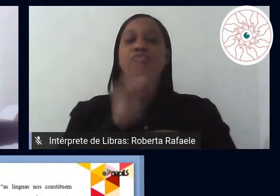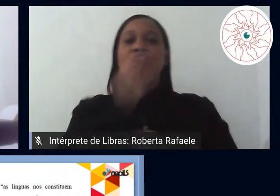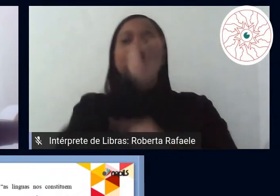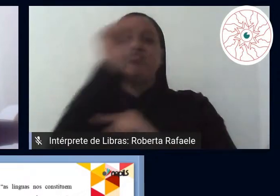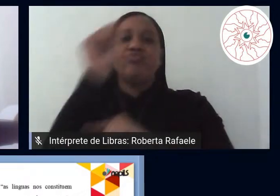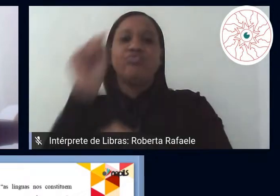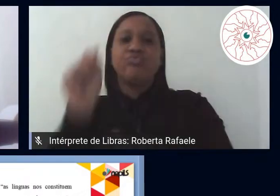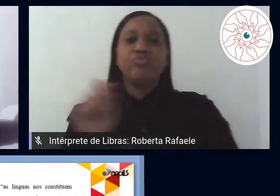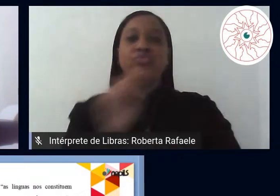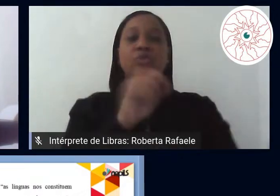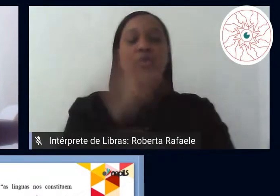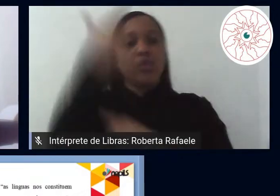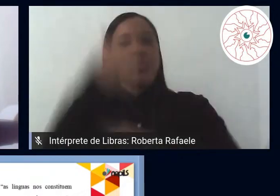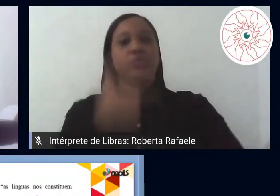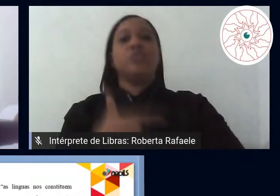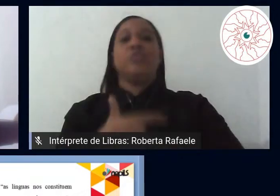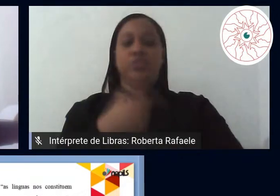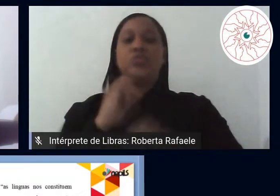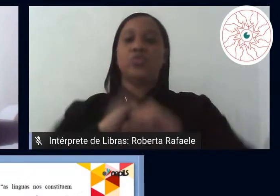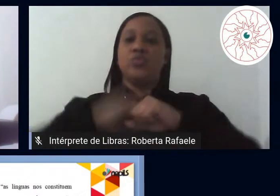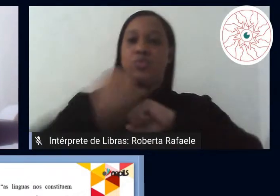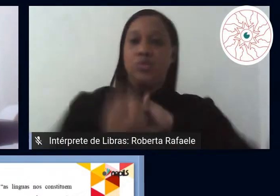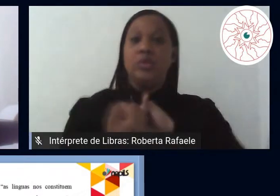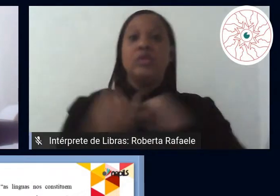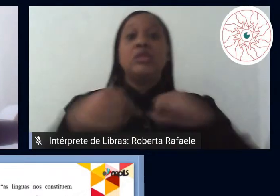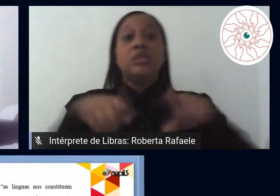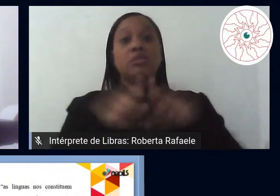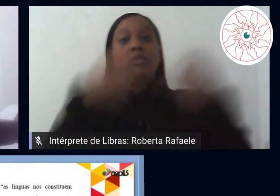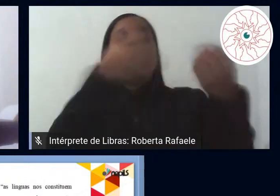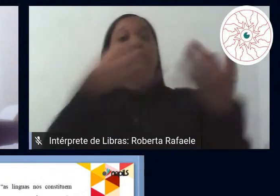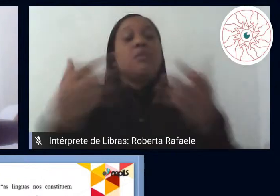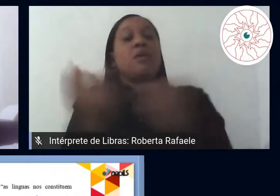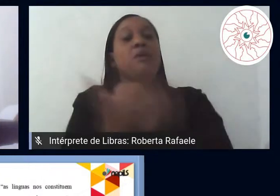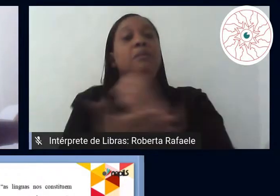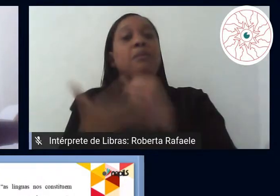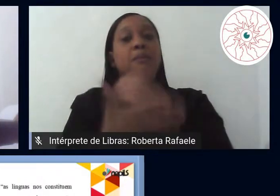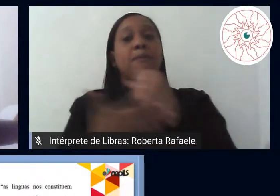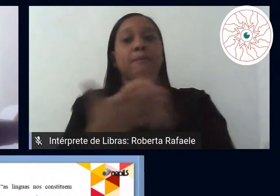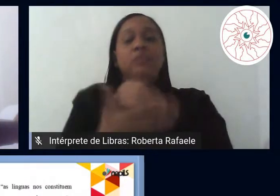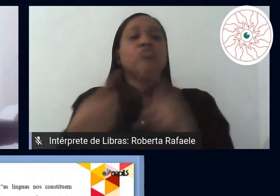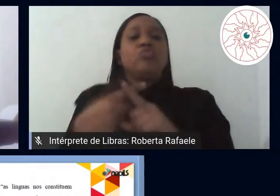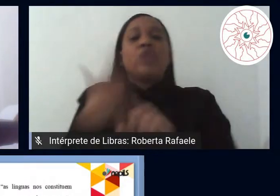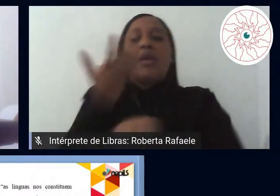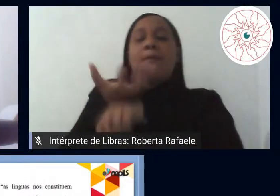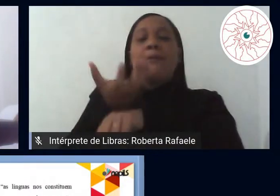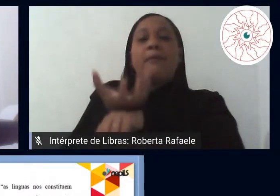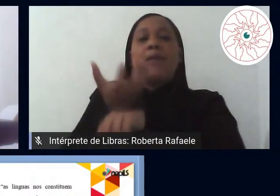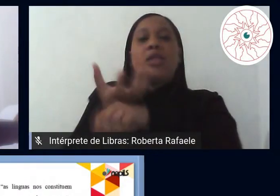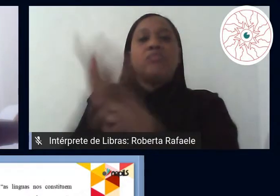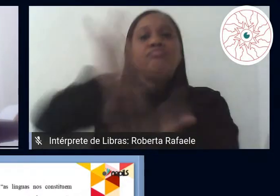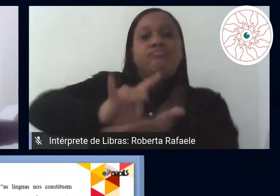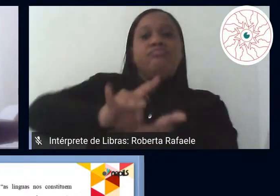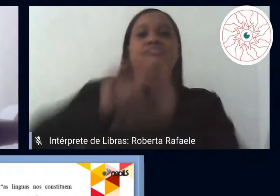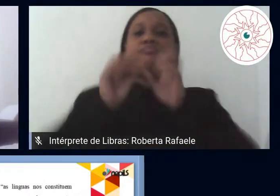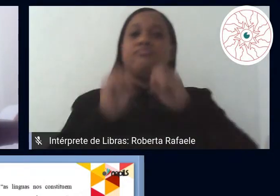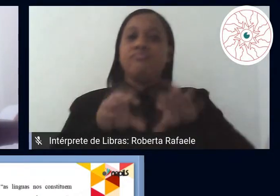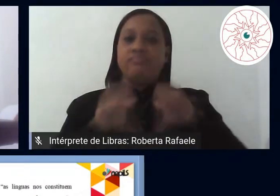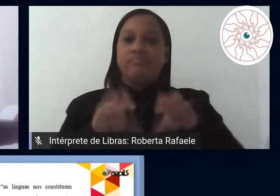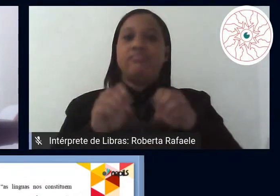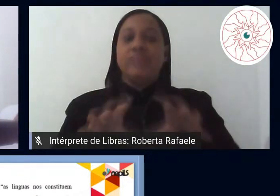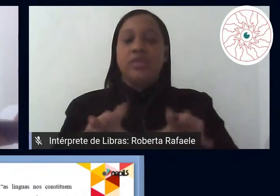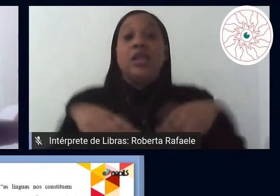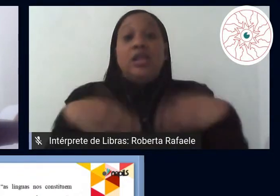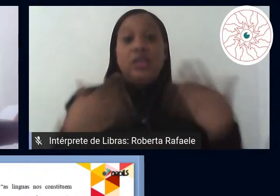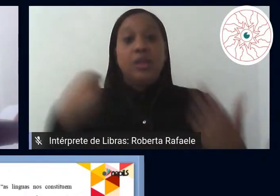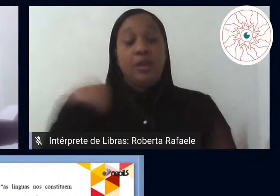sujeitos. Então, se a própria base diz isso pra gente, porque a gente não tem essa disciplina de maneira mais efetiva, tá? Quando